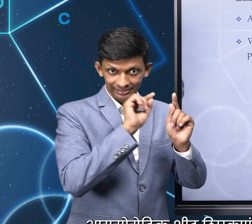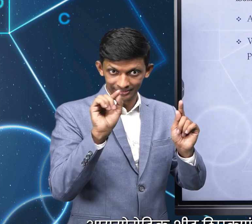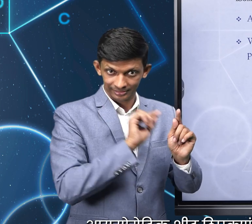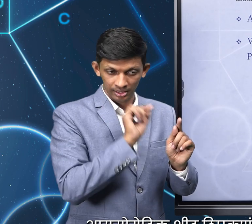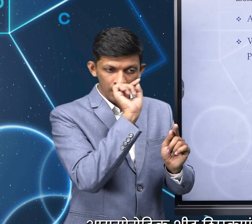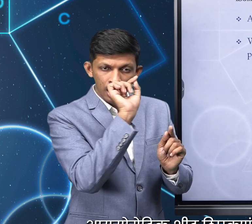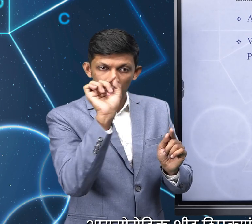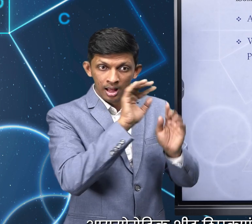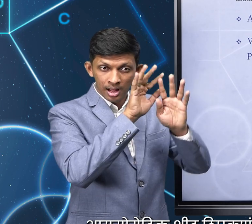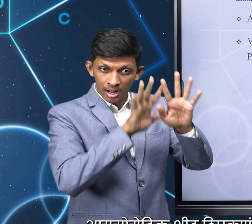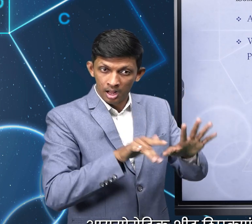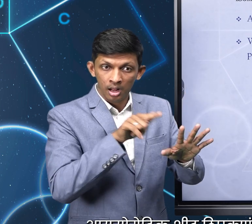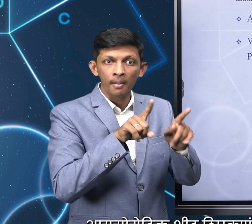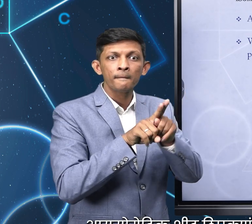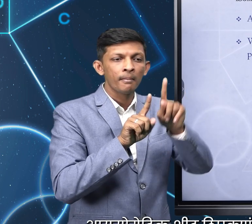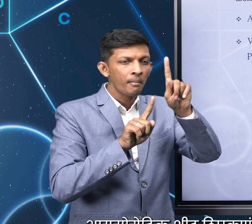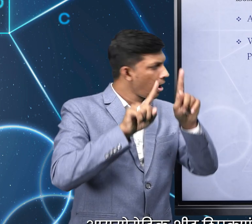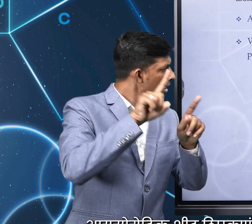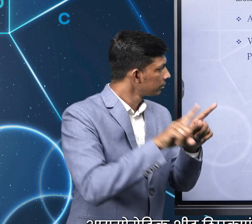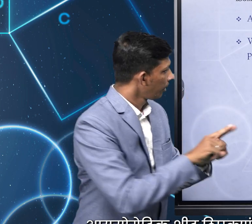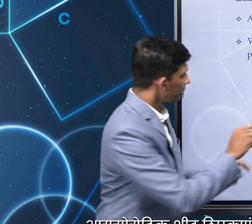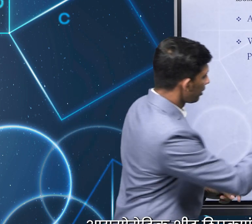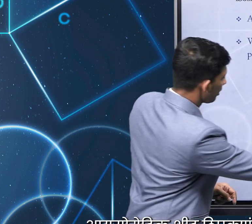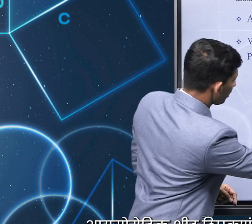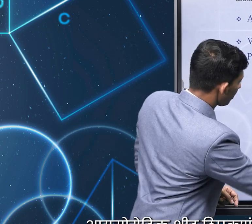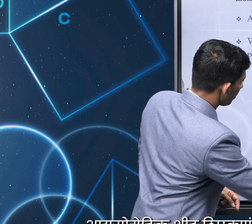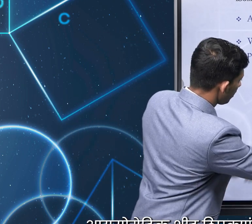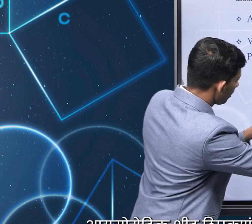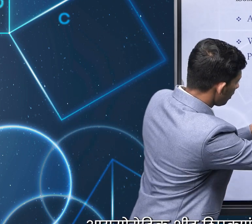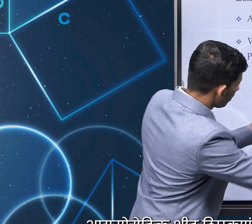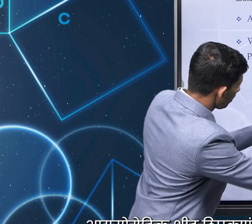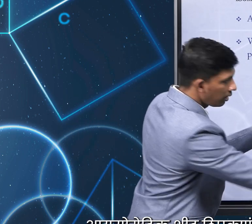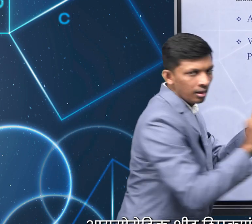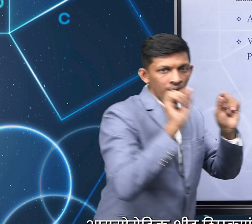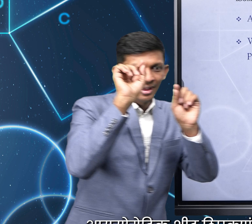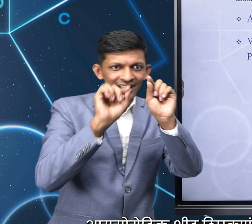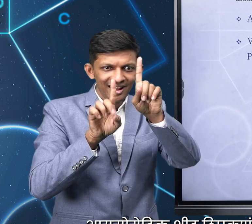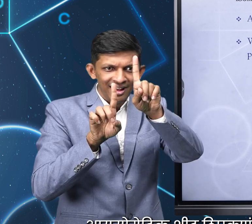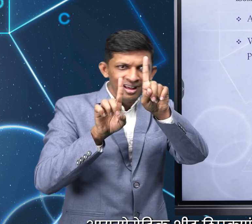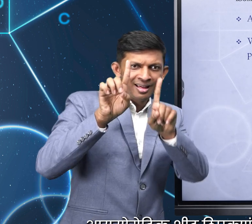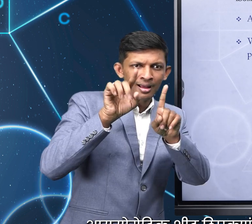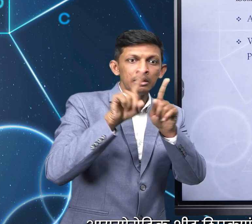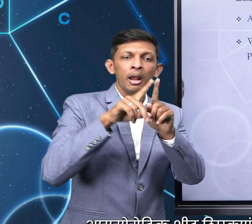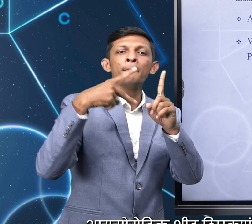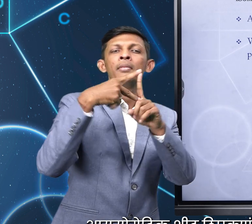आयसोमेट्रिक शीट ठिपक्यांनी बनवलेली असते जी समभुज त्रिकोण तयार करते.